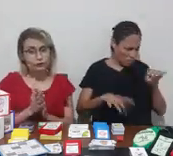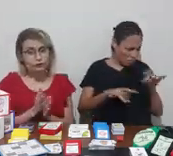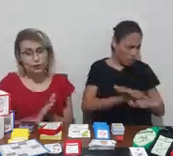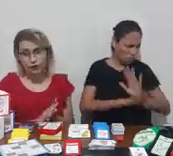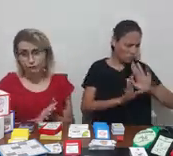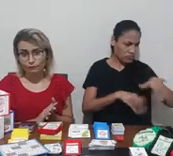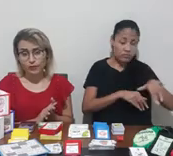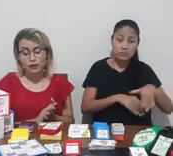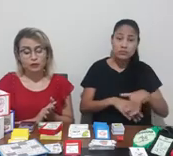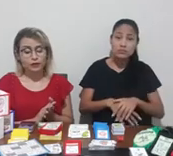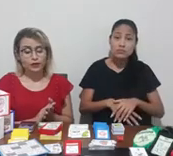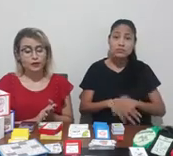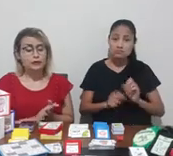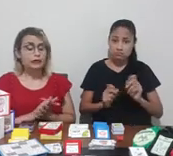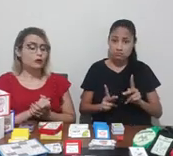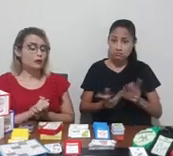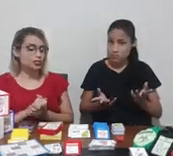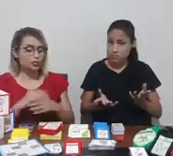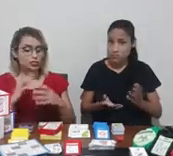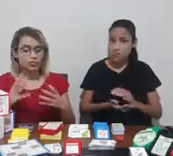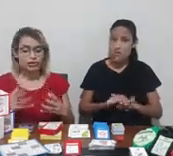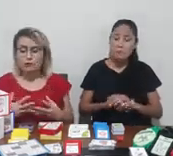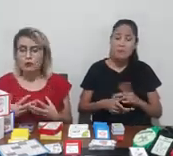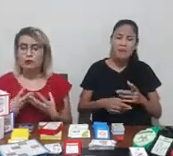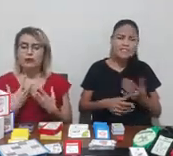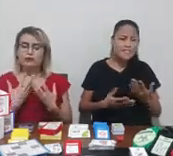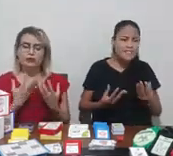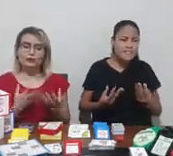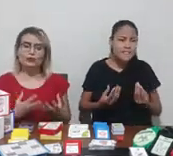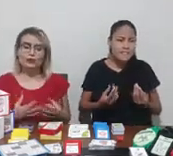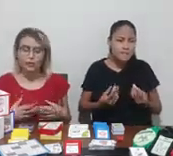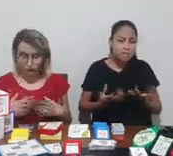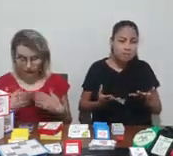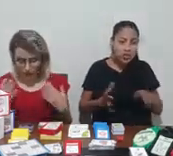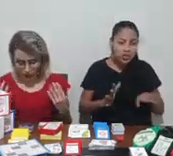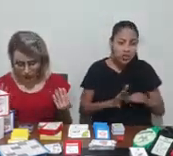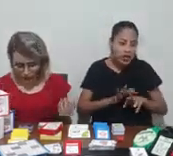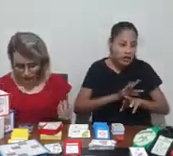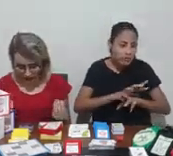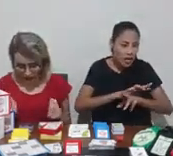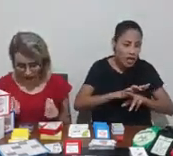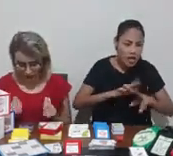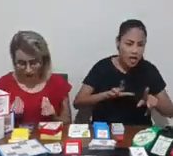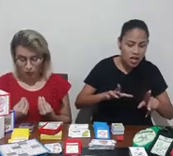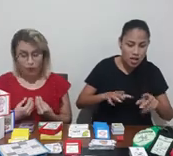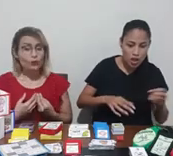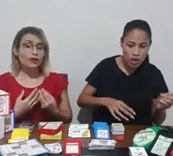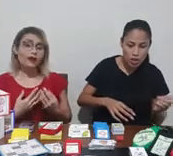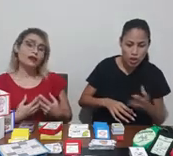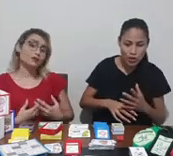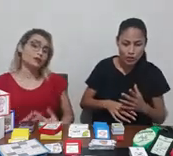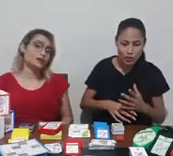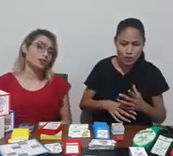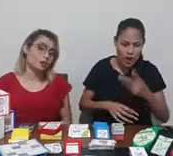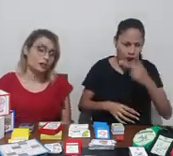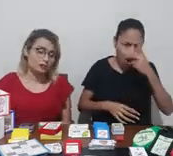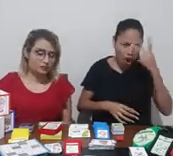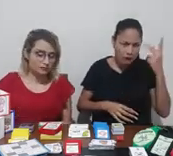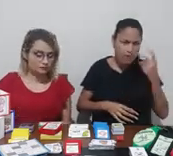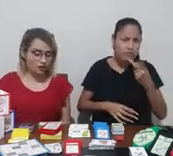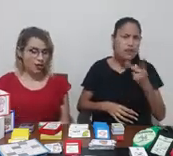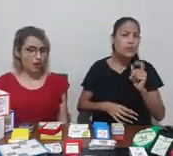ponto final, não é? E quando a gente chega com algo inovador, querendo fazer algo diferente, o que é que as pessoas